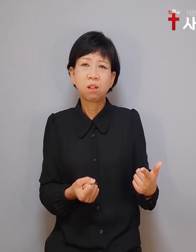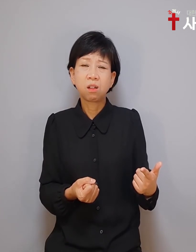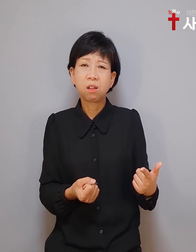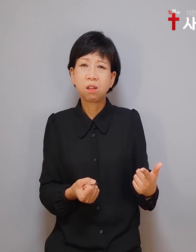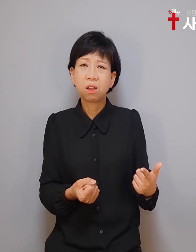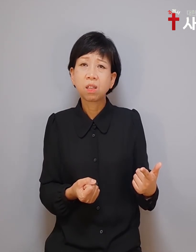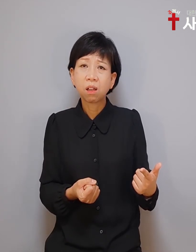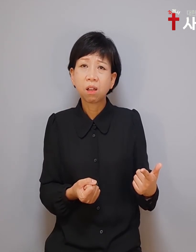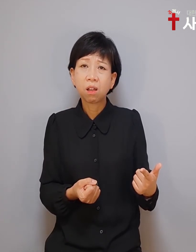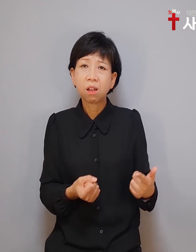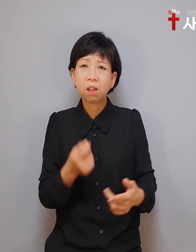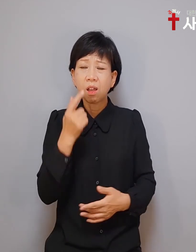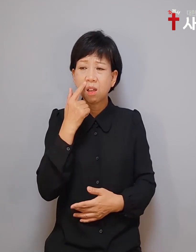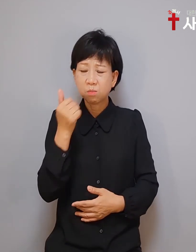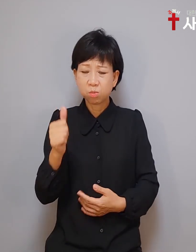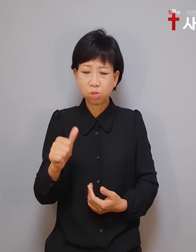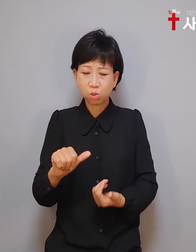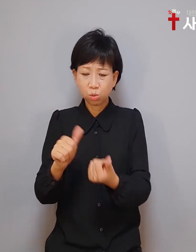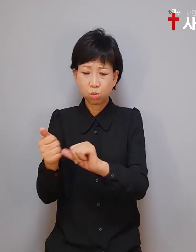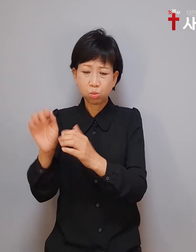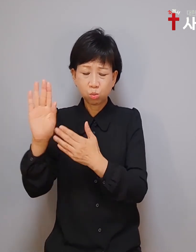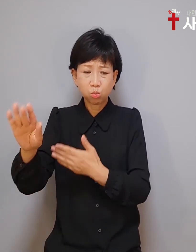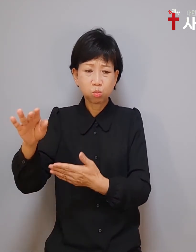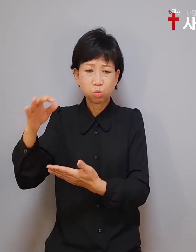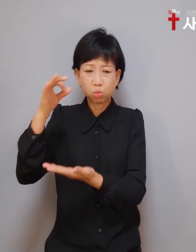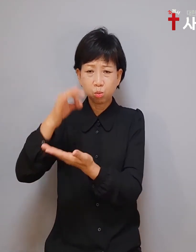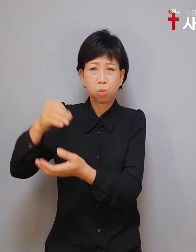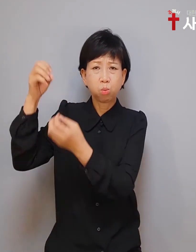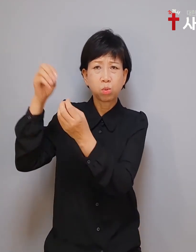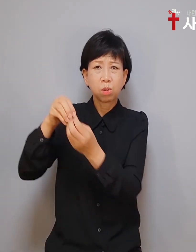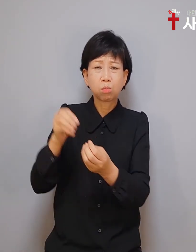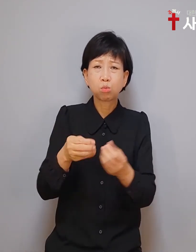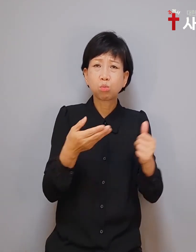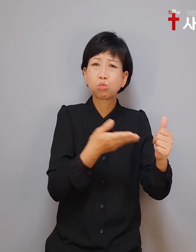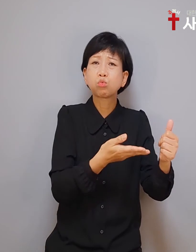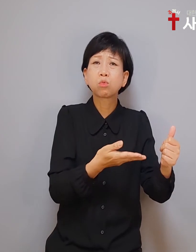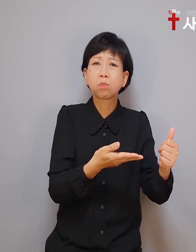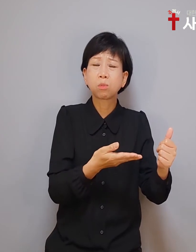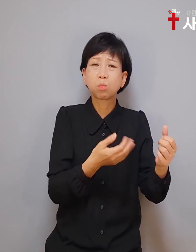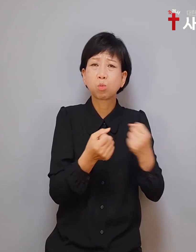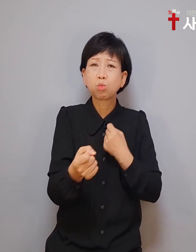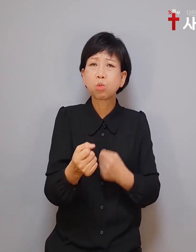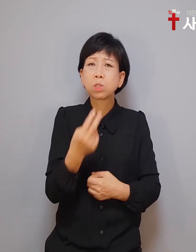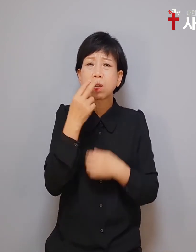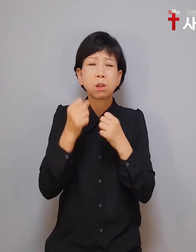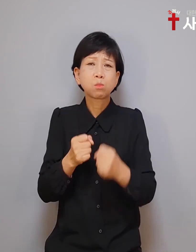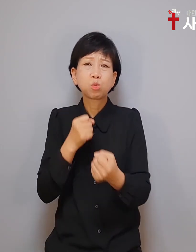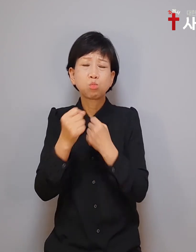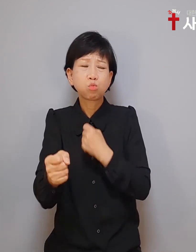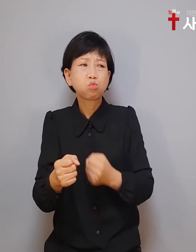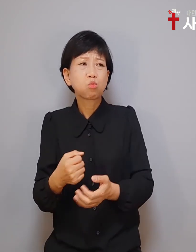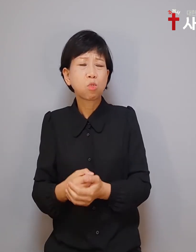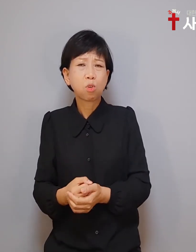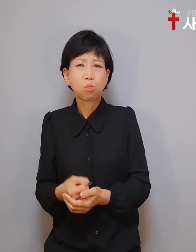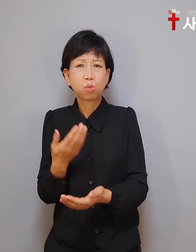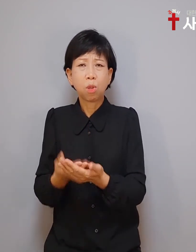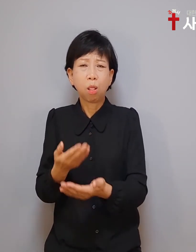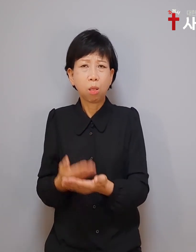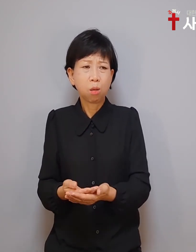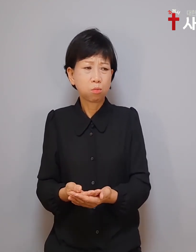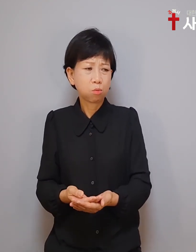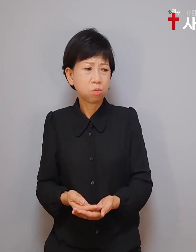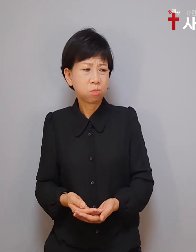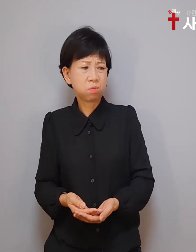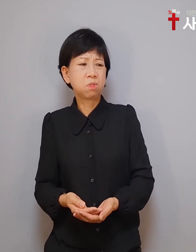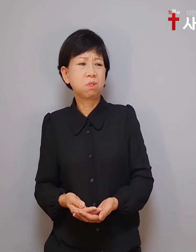아버지가 죽고 나서 상속받아야 될 돈인데 미리 다 챙겨서 가져갔죠. 아유, 이제 이 녀석 호적에서 파버려야 되겠다. 큰아들하고 잘 먹고